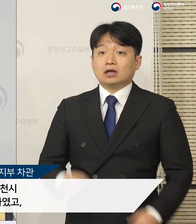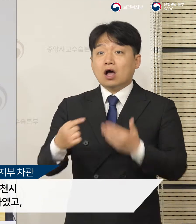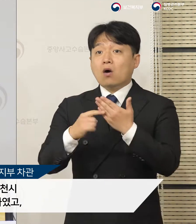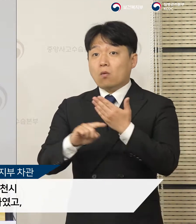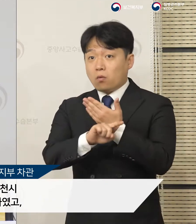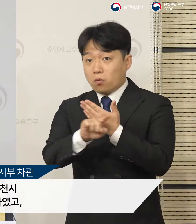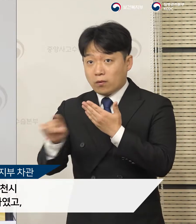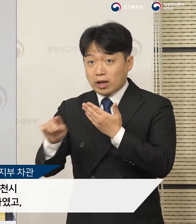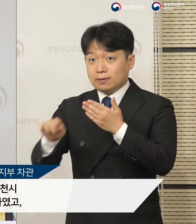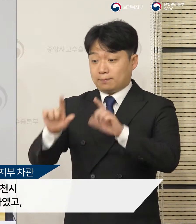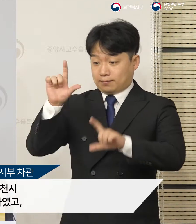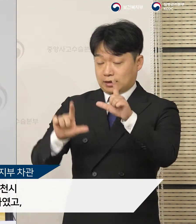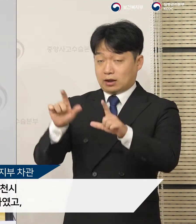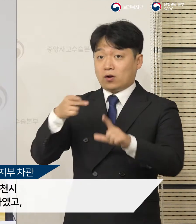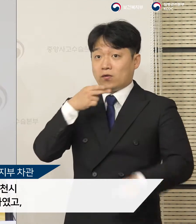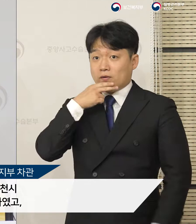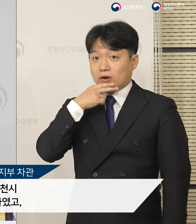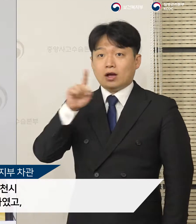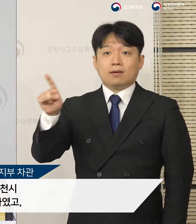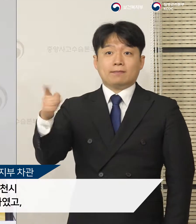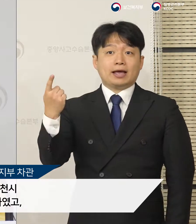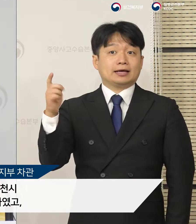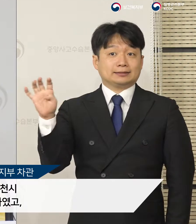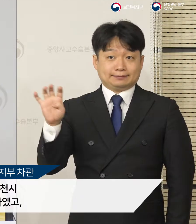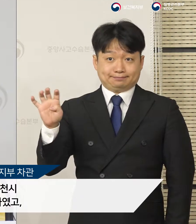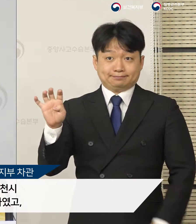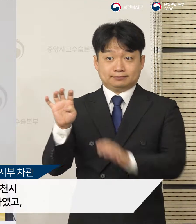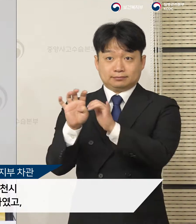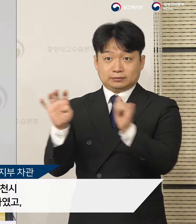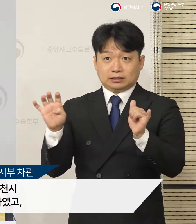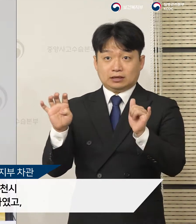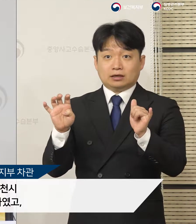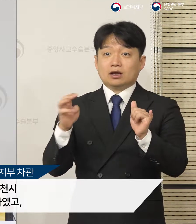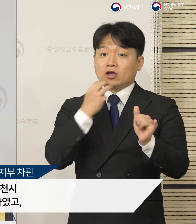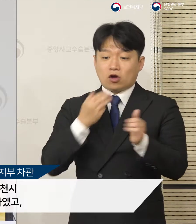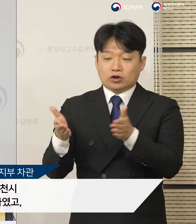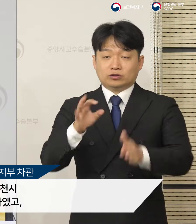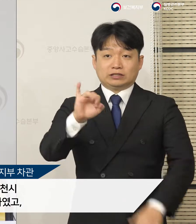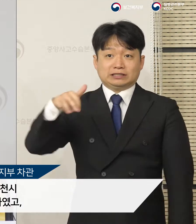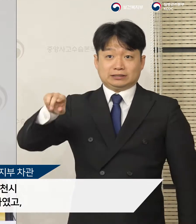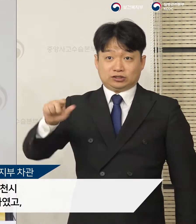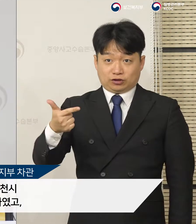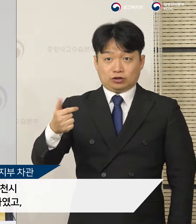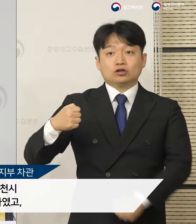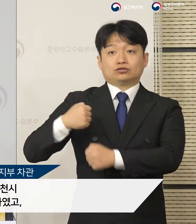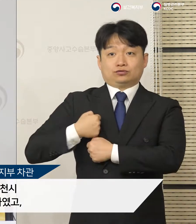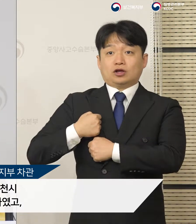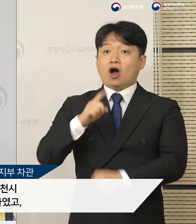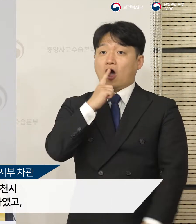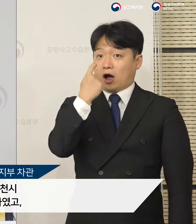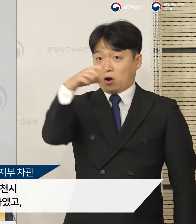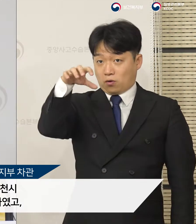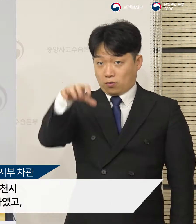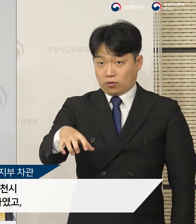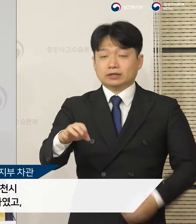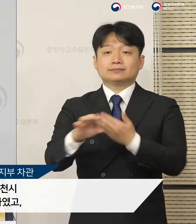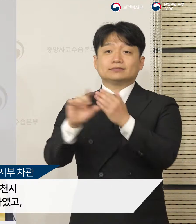그 이외에 증상이 없었던 140명은 경기도 이천시 국방어학원에